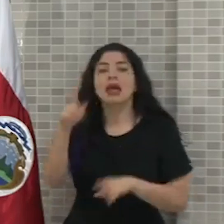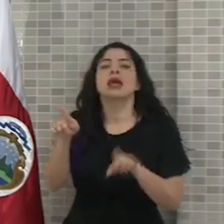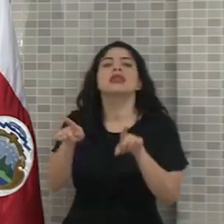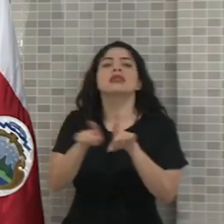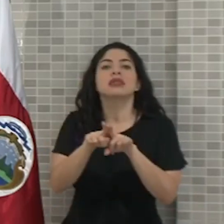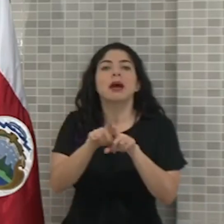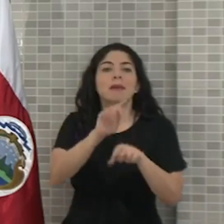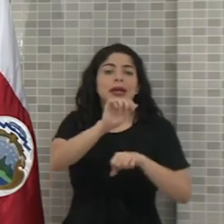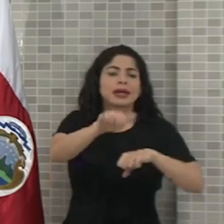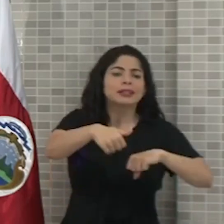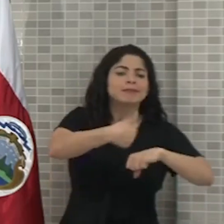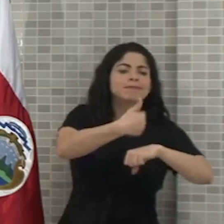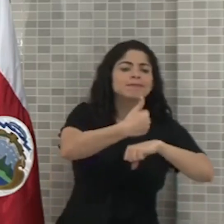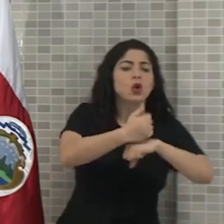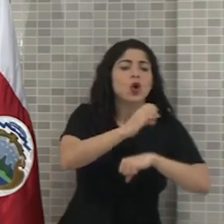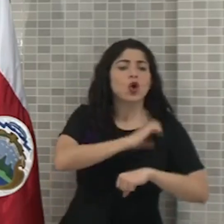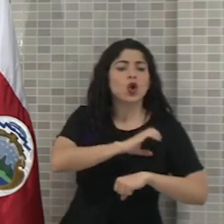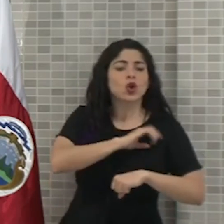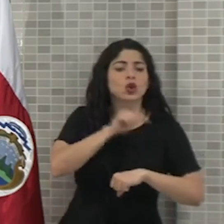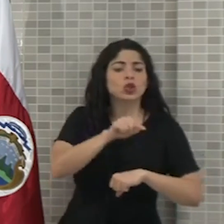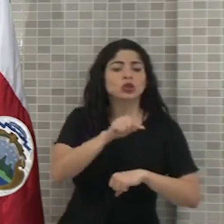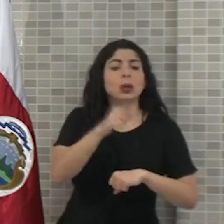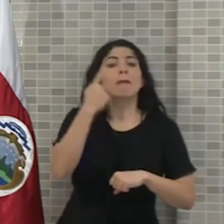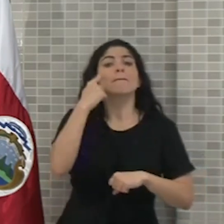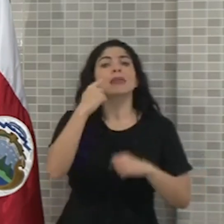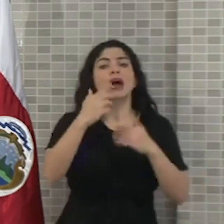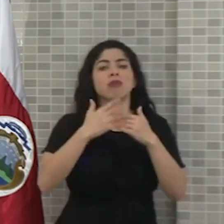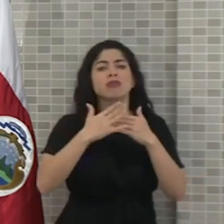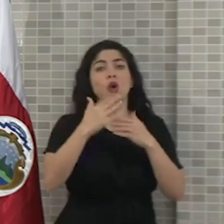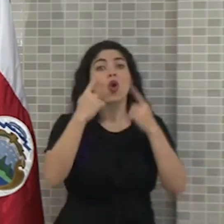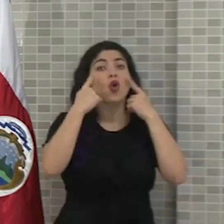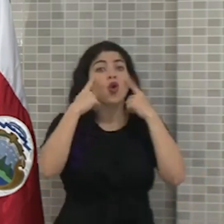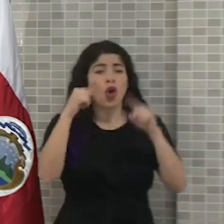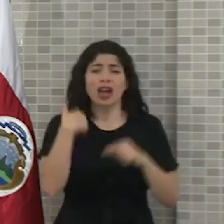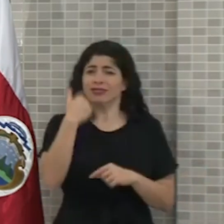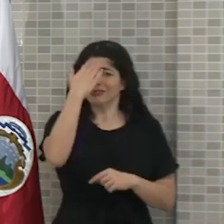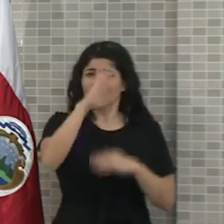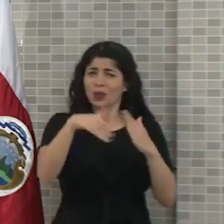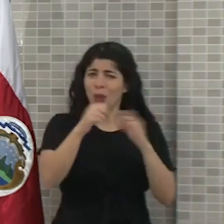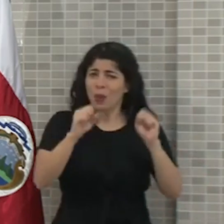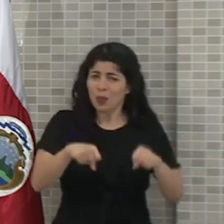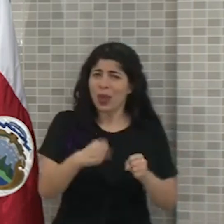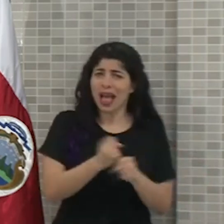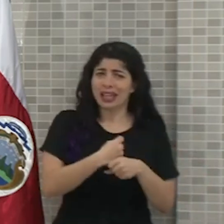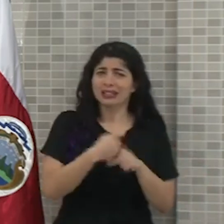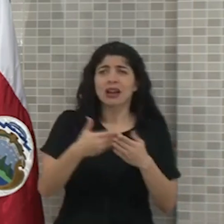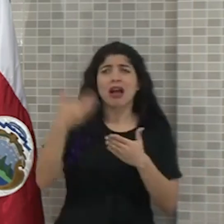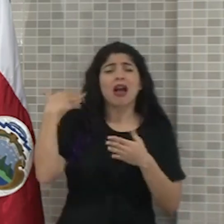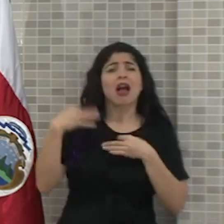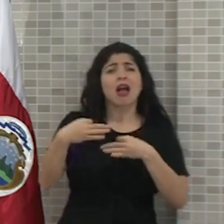las condiciones para lograr lo que yo sé todos sabemos podemos hacer y aún no hemos hecho,